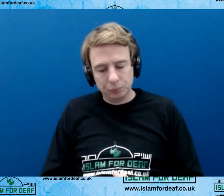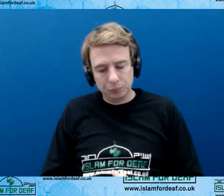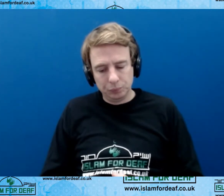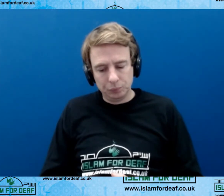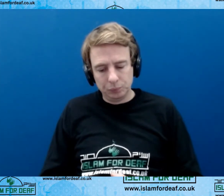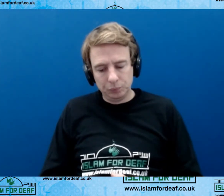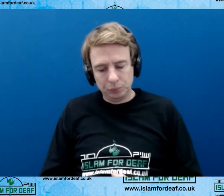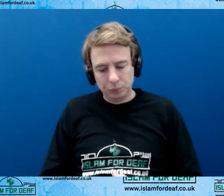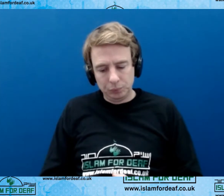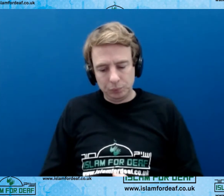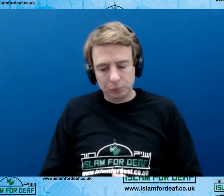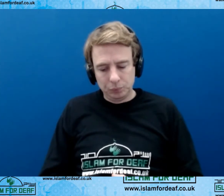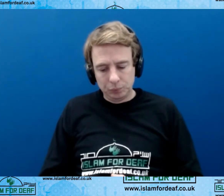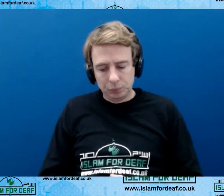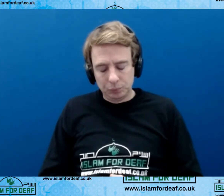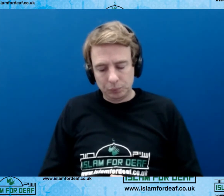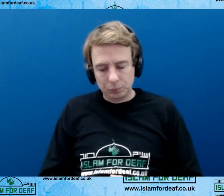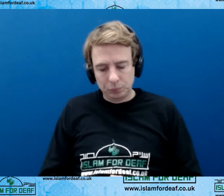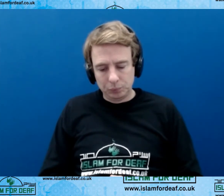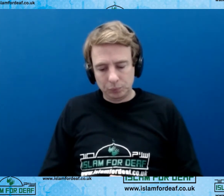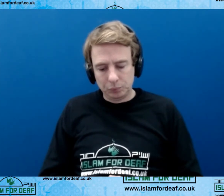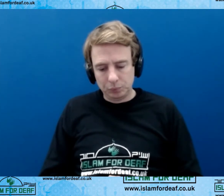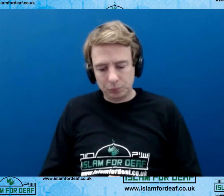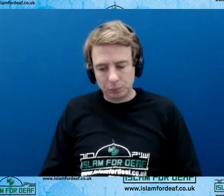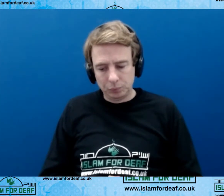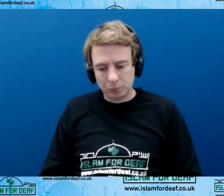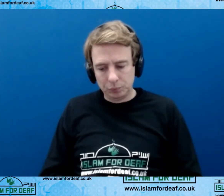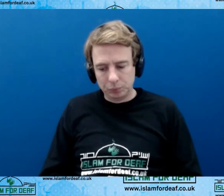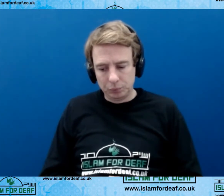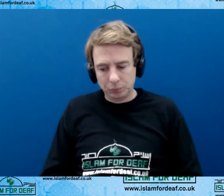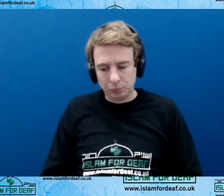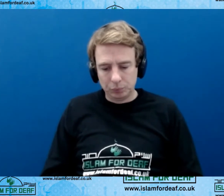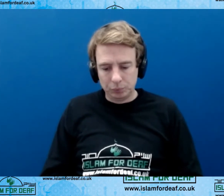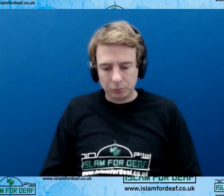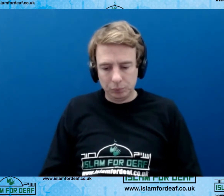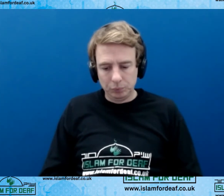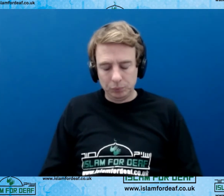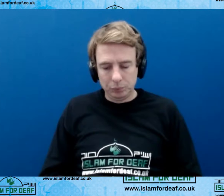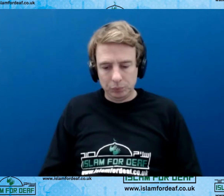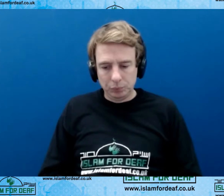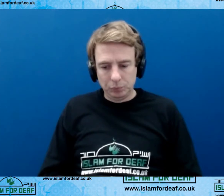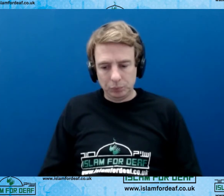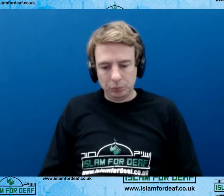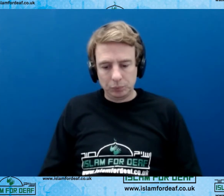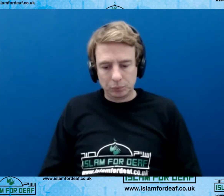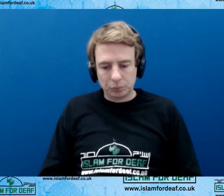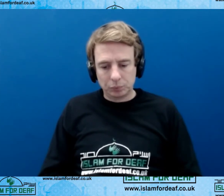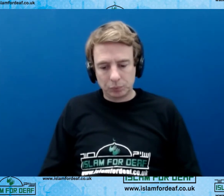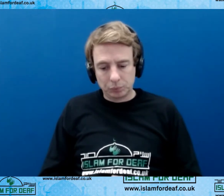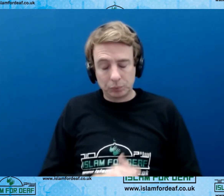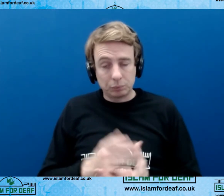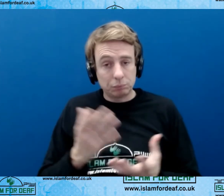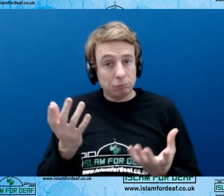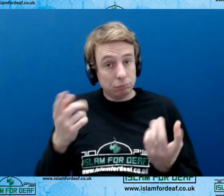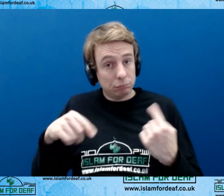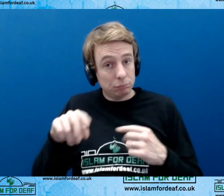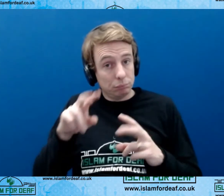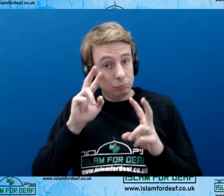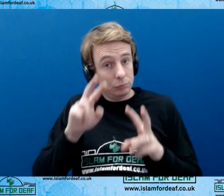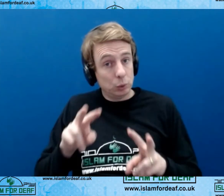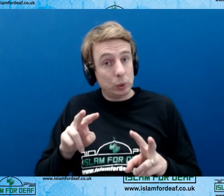رأيت الناس قد دخلوا في دين الله أفواجا. So when you see this, glorify the praises of your